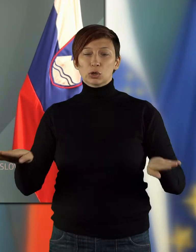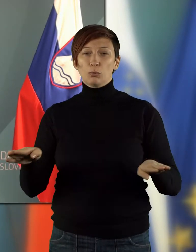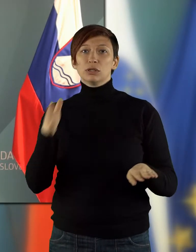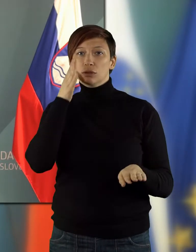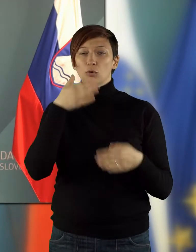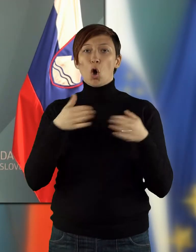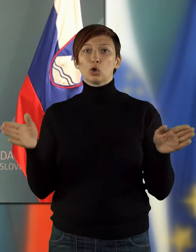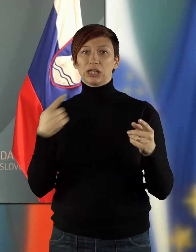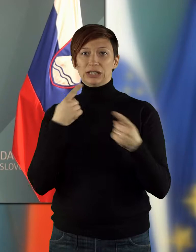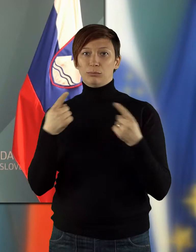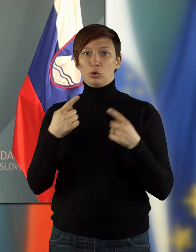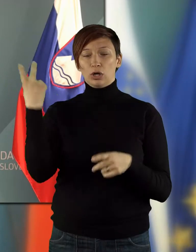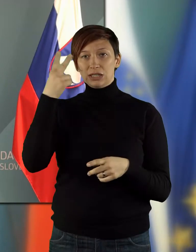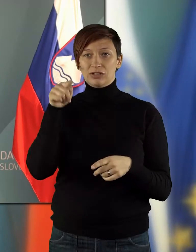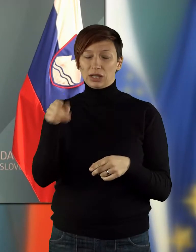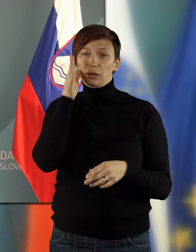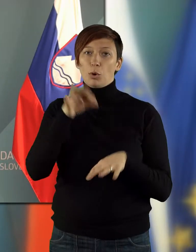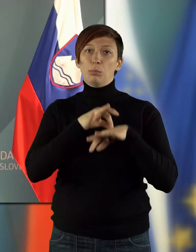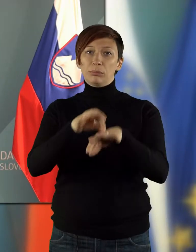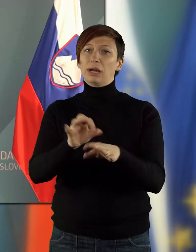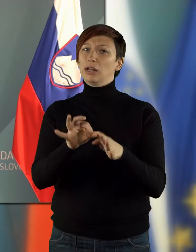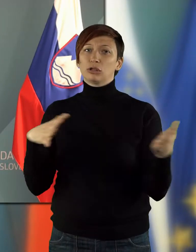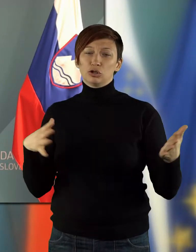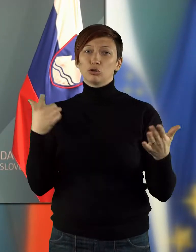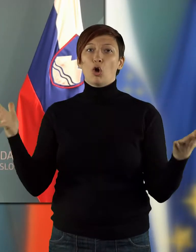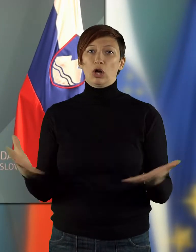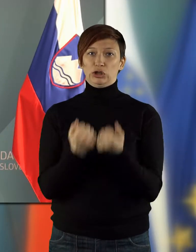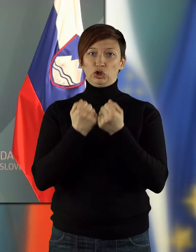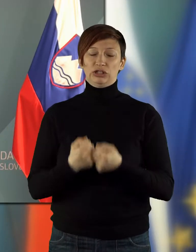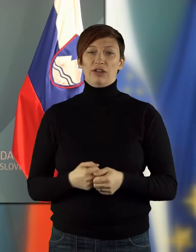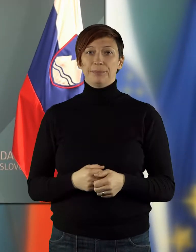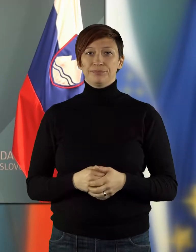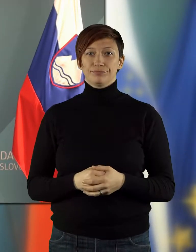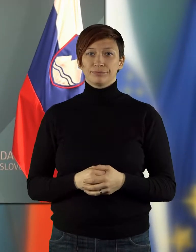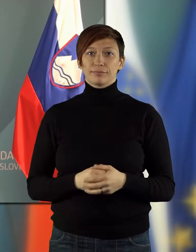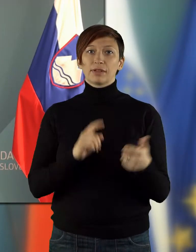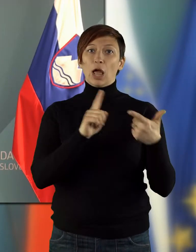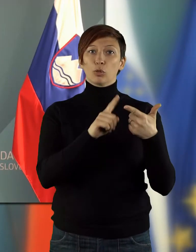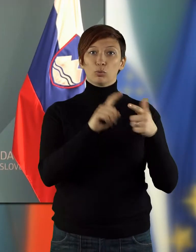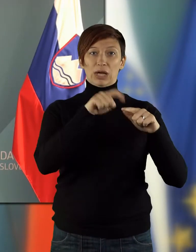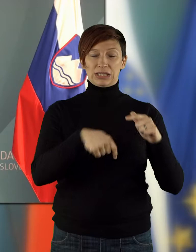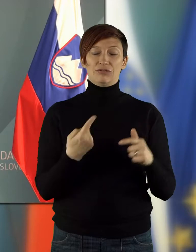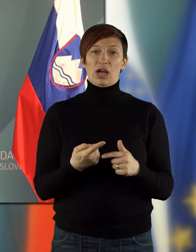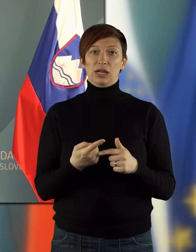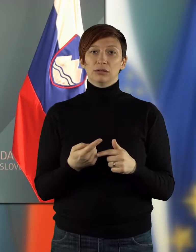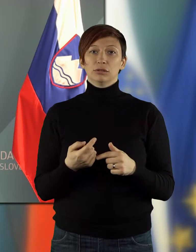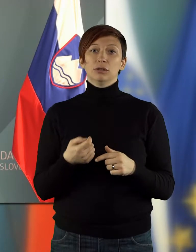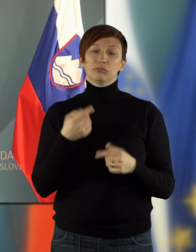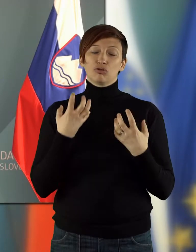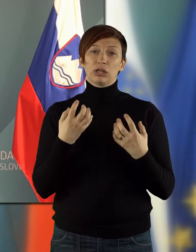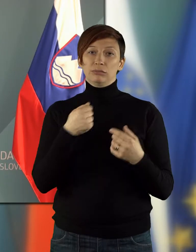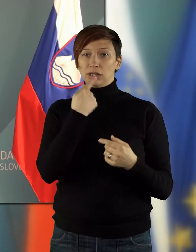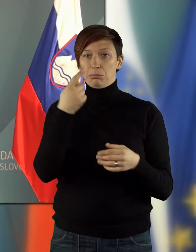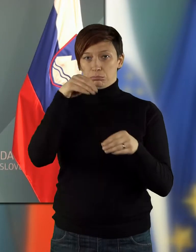pogajalsko mizo v odkritem pogovoru in seveda takega, ki bo pripeljal čim prej do neke rešitve. Druga zadeva,